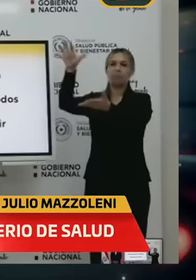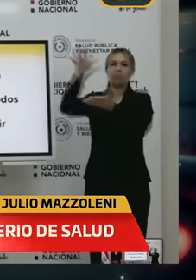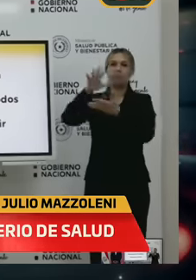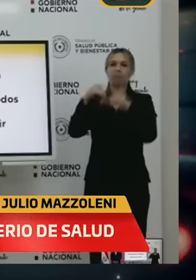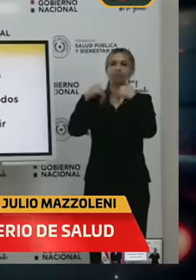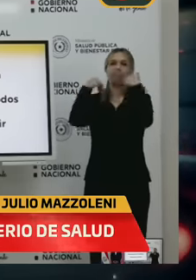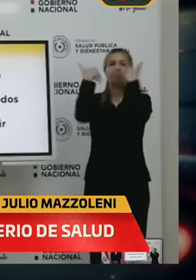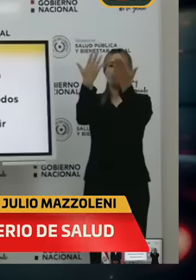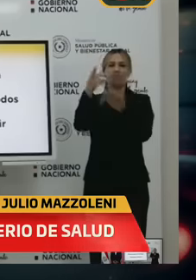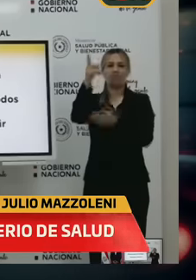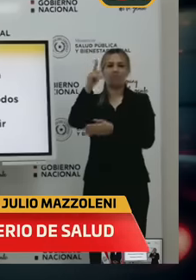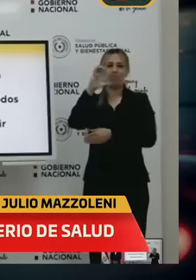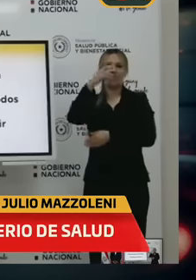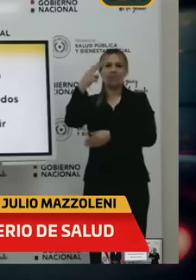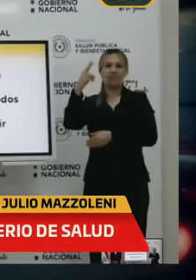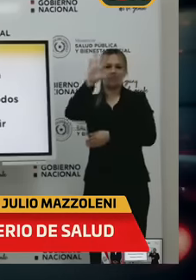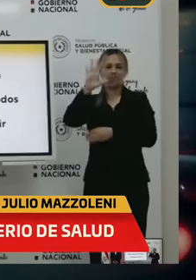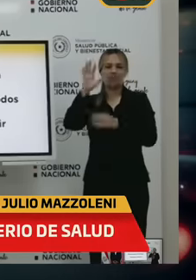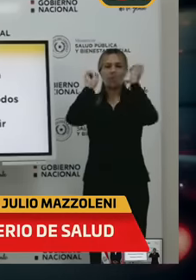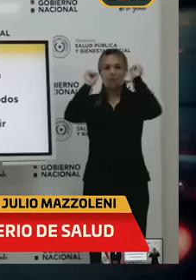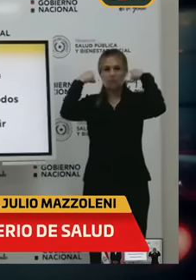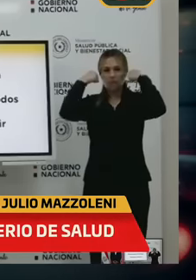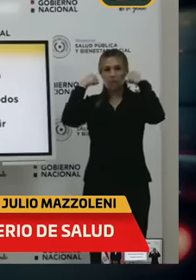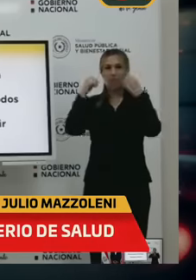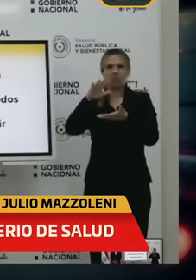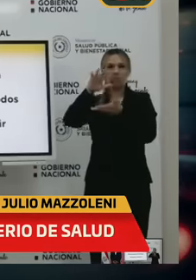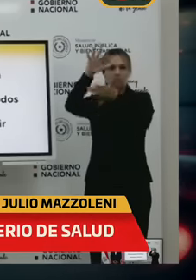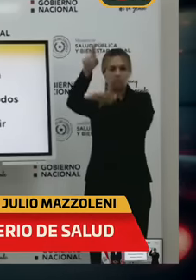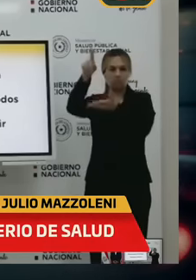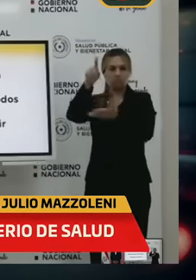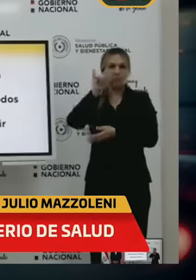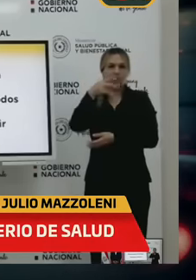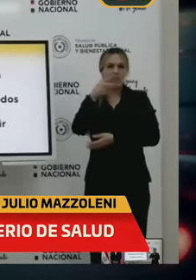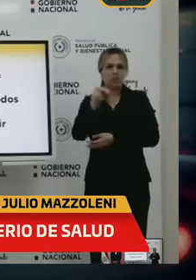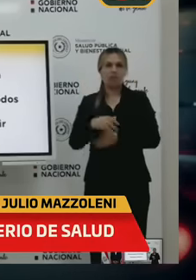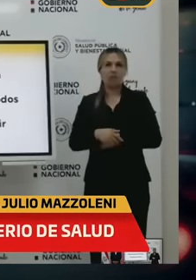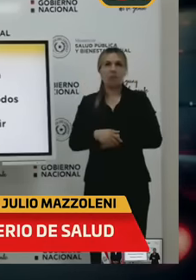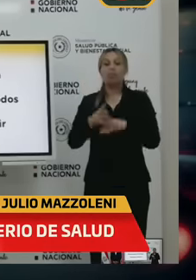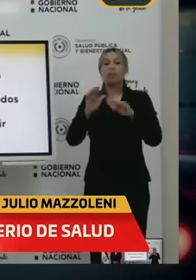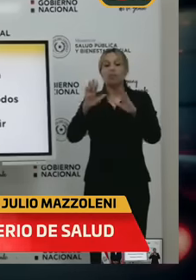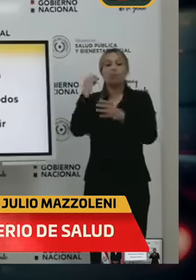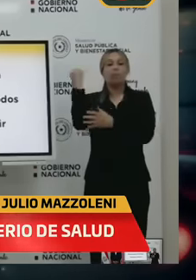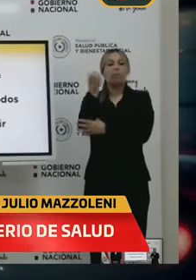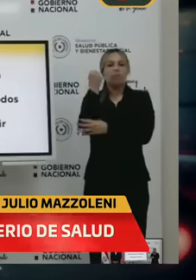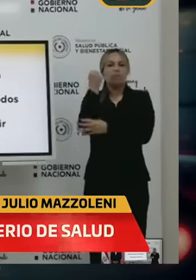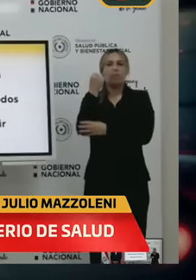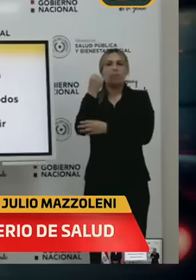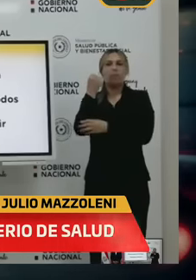Boquerón? Tenemos que revisar un poquito la planificación con la gente. Muchas veces